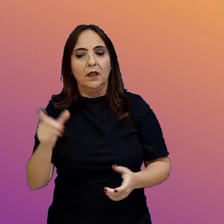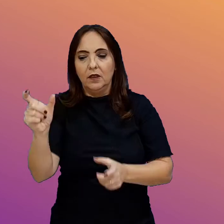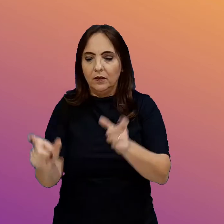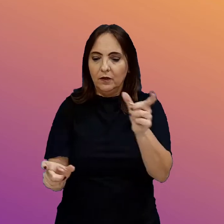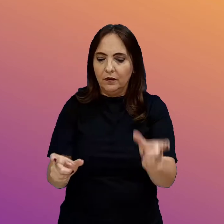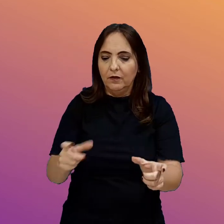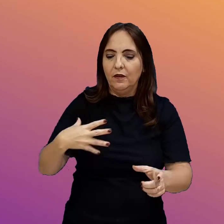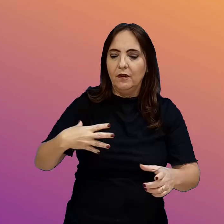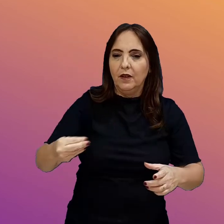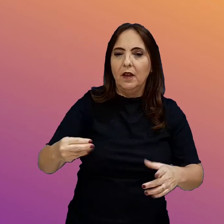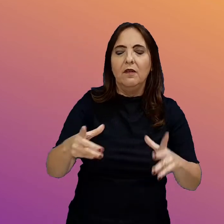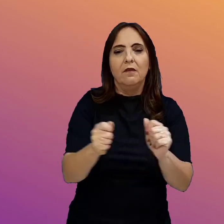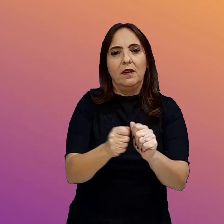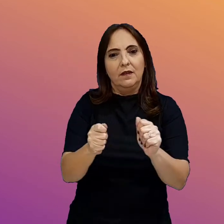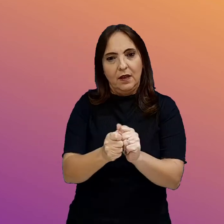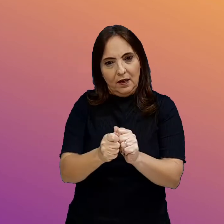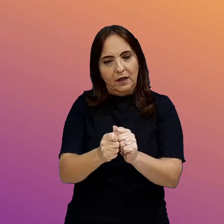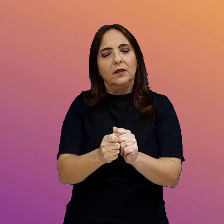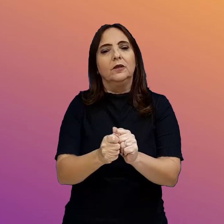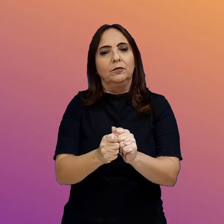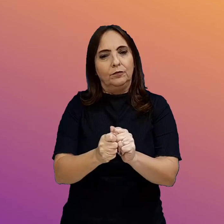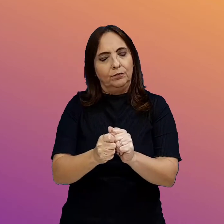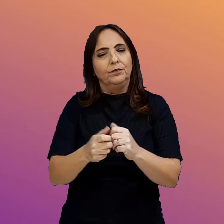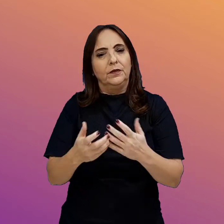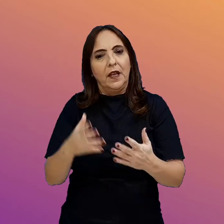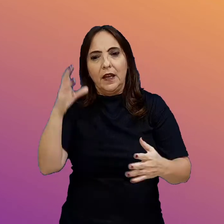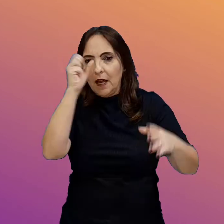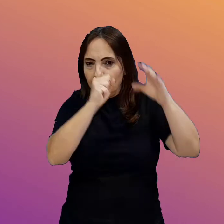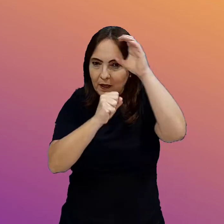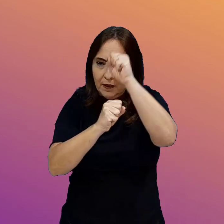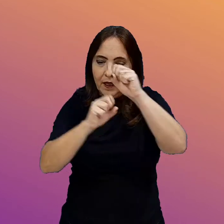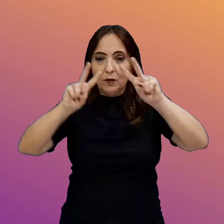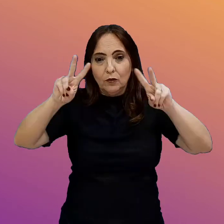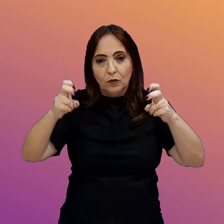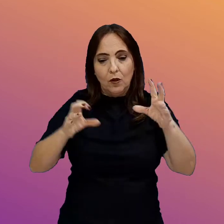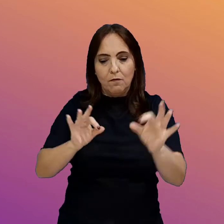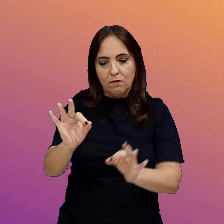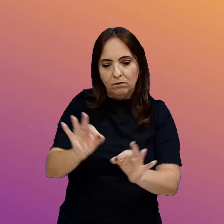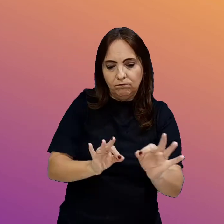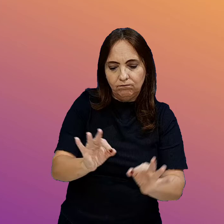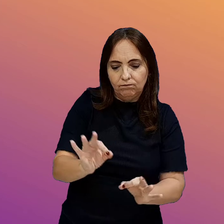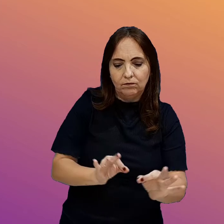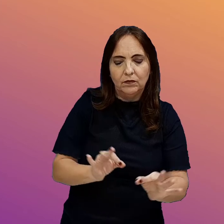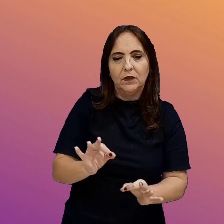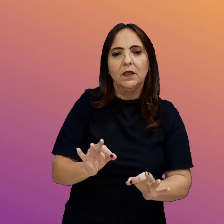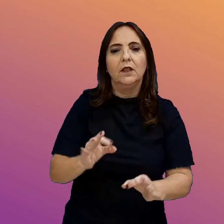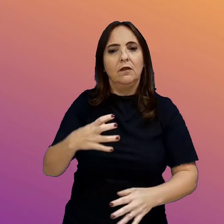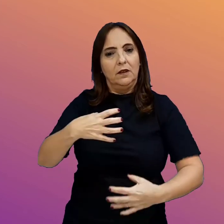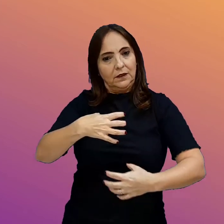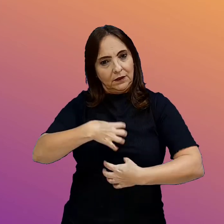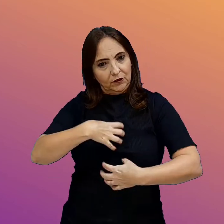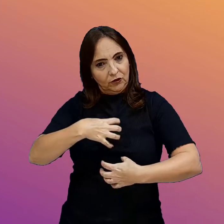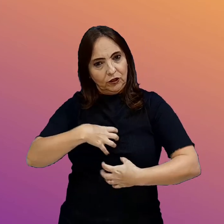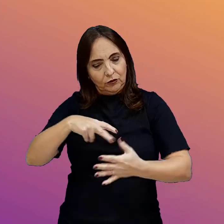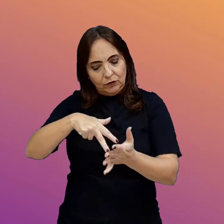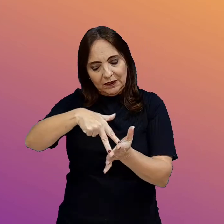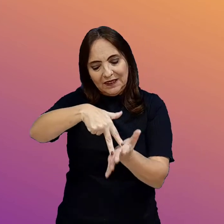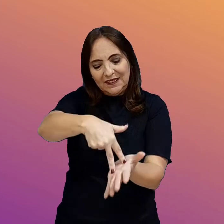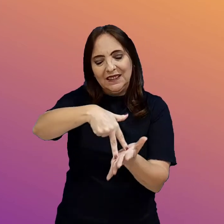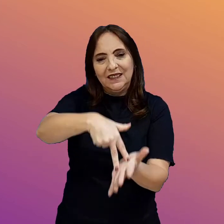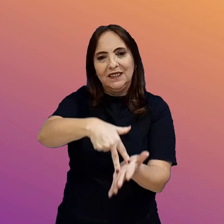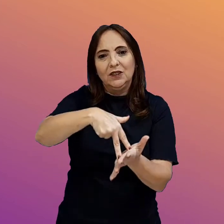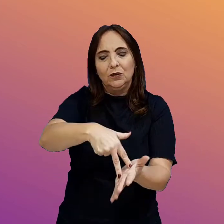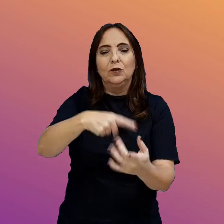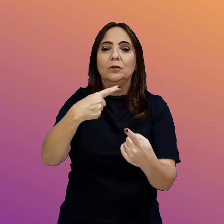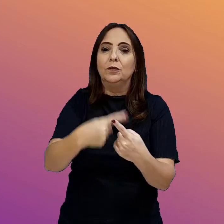realizando as tarefas e forem aprendendo sobre organização, eles vão se sentindo seguros, porque